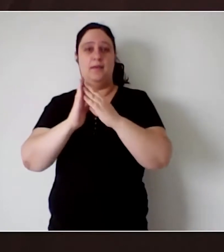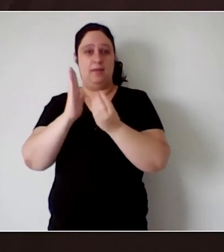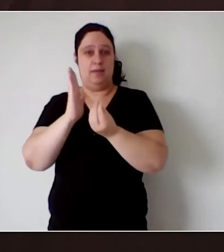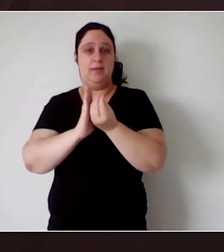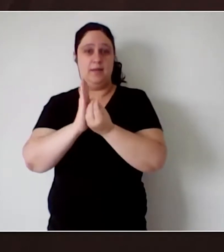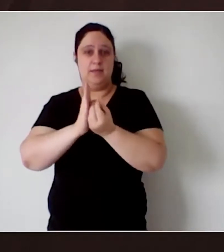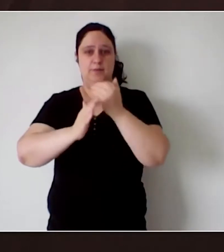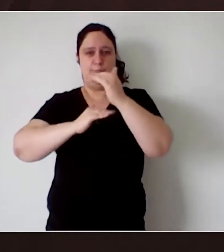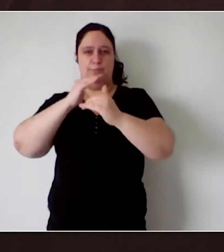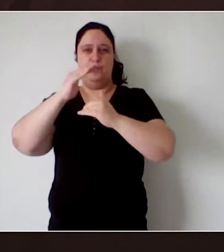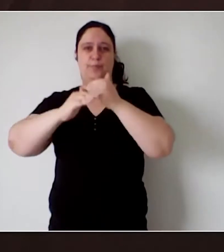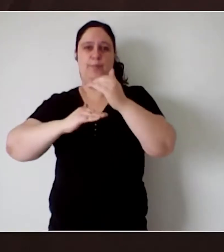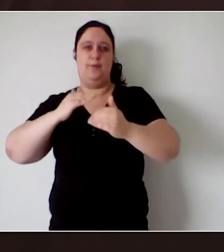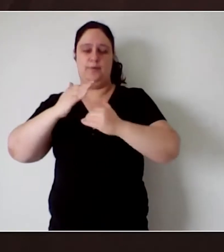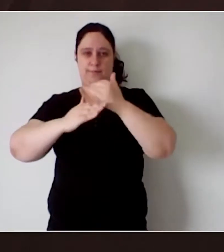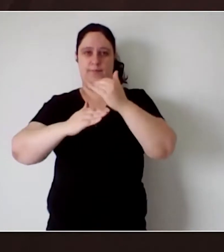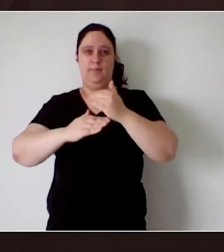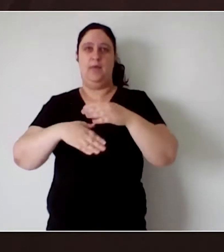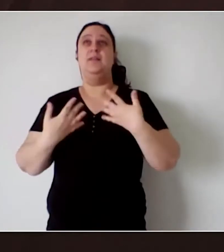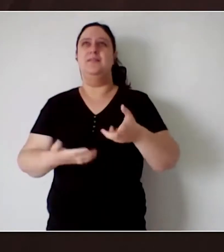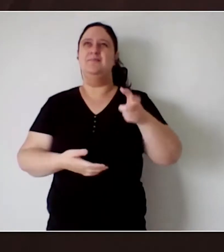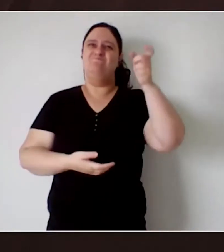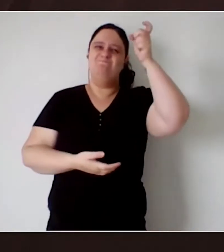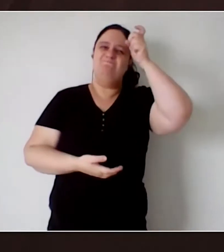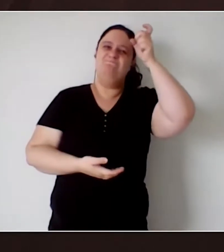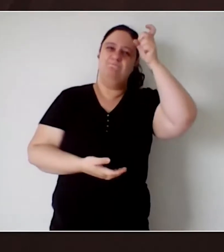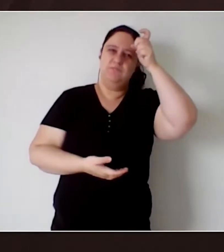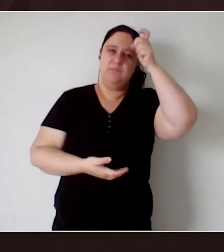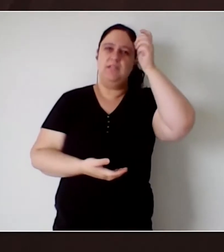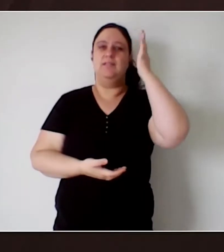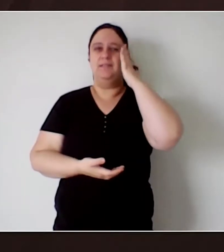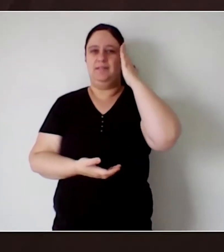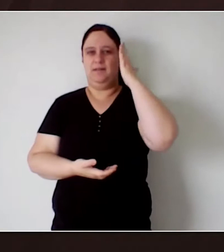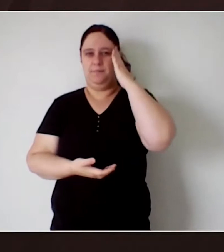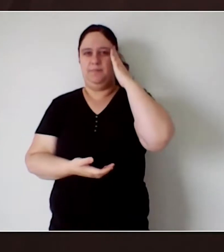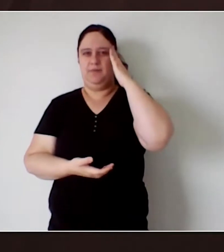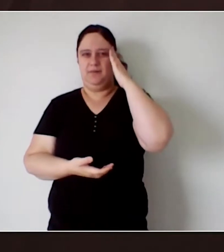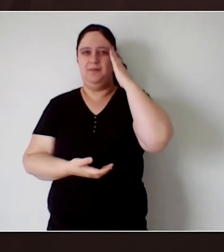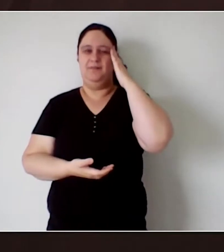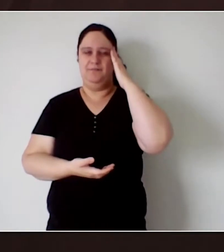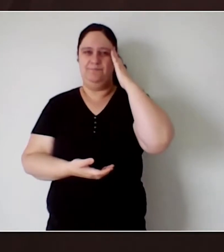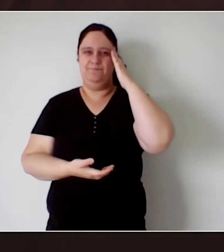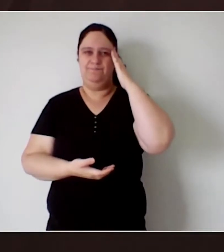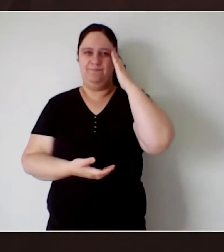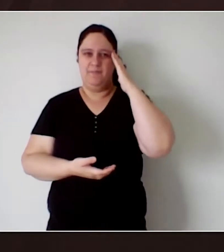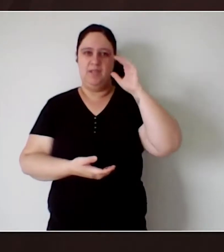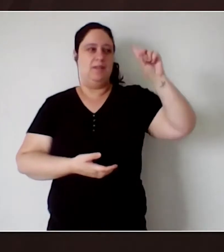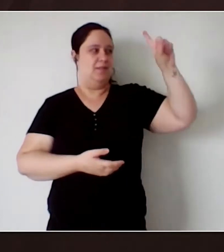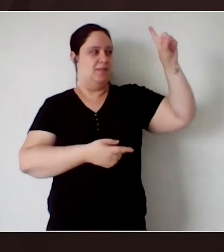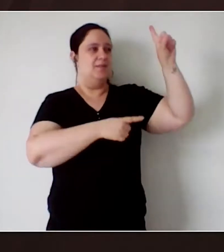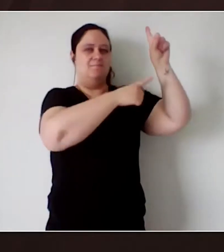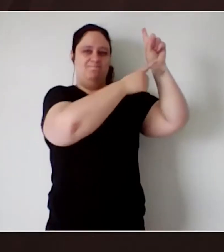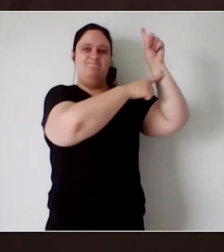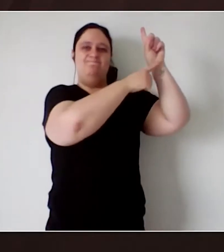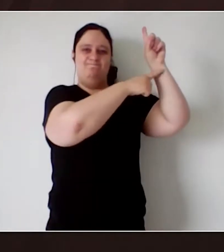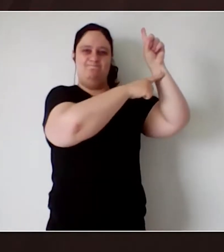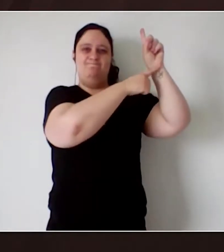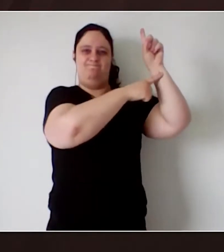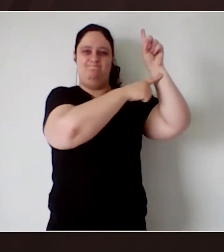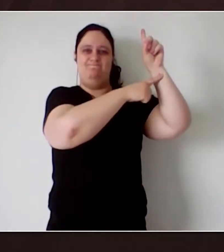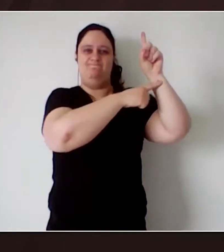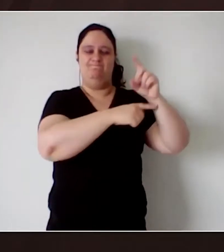sabia que essa era a forma que Deus desenhou, projetou para a igreja crescer e ser edificada. Então